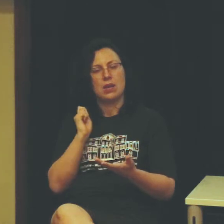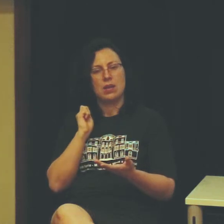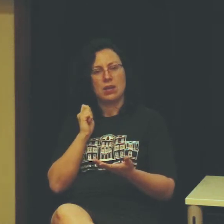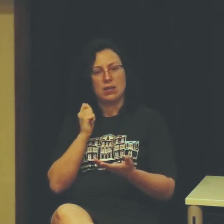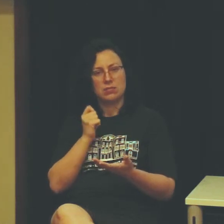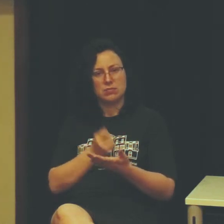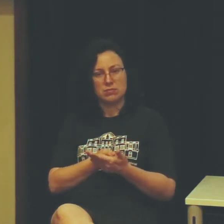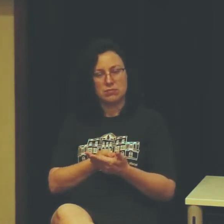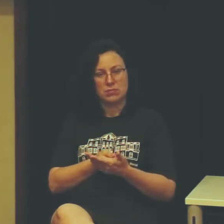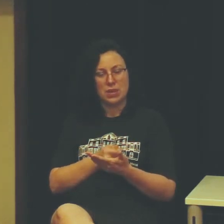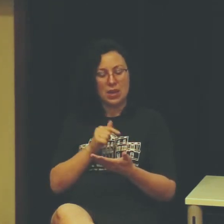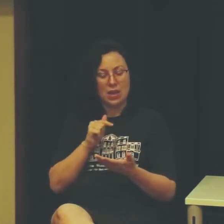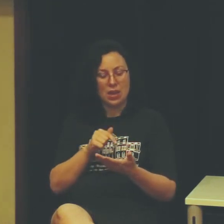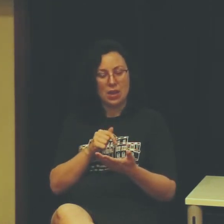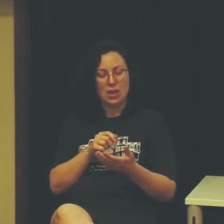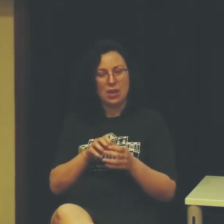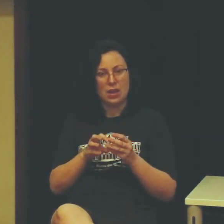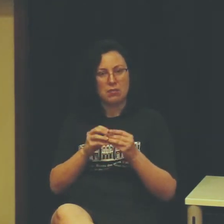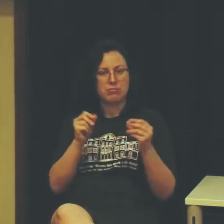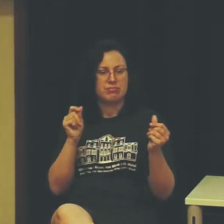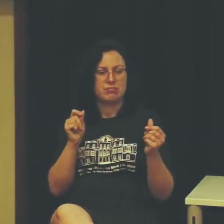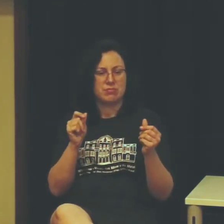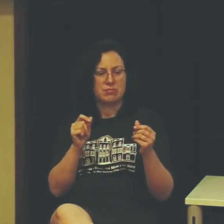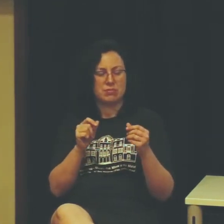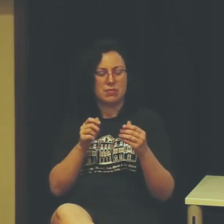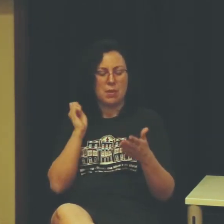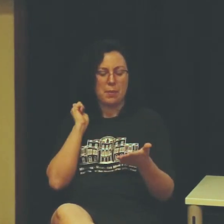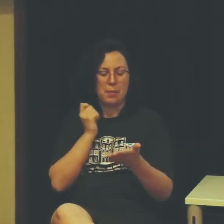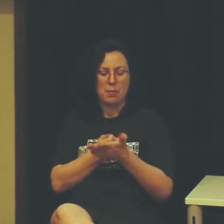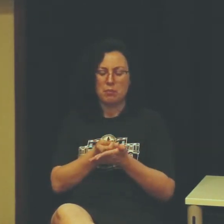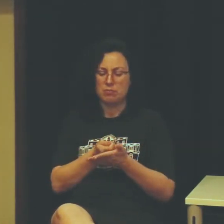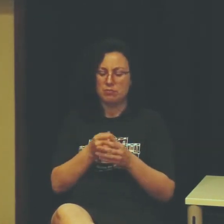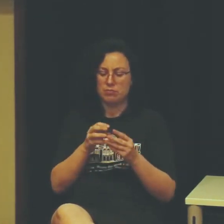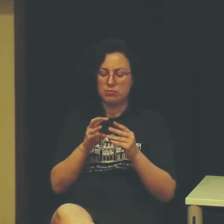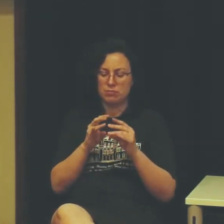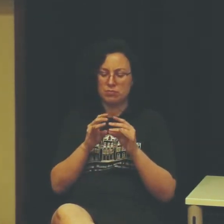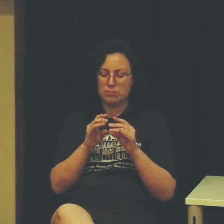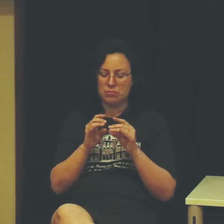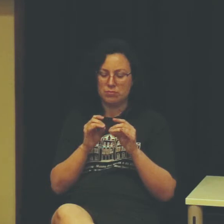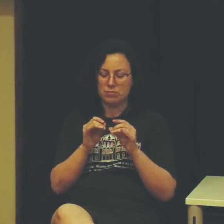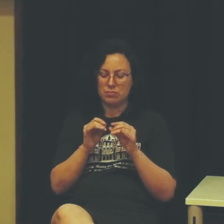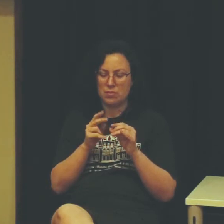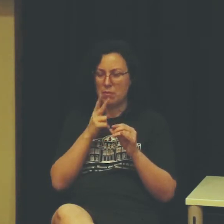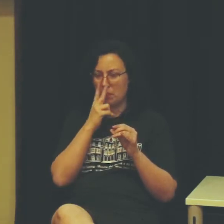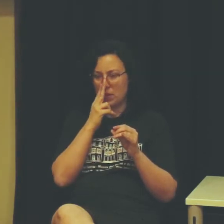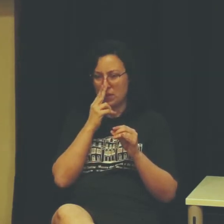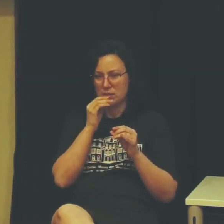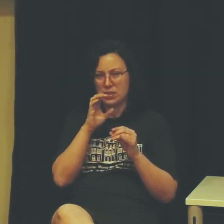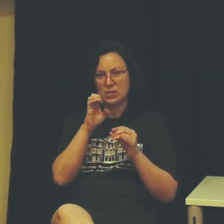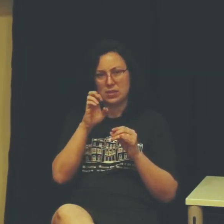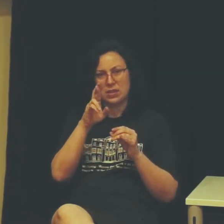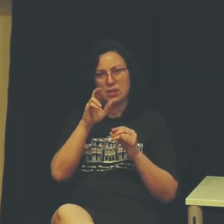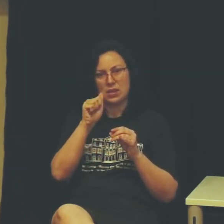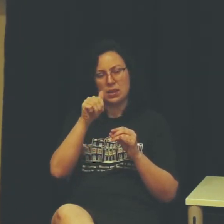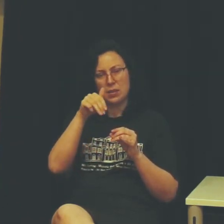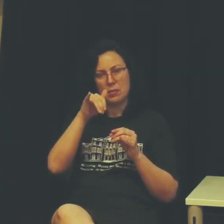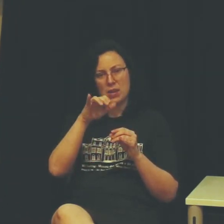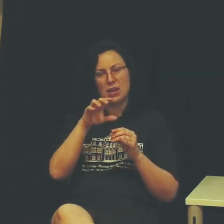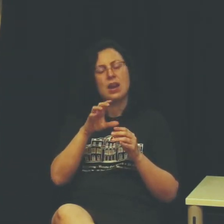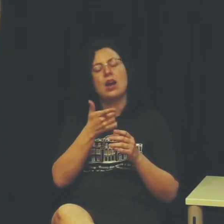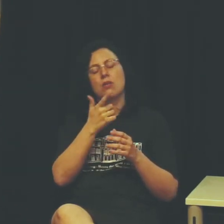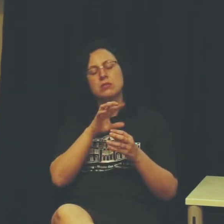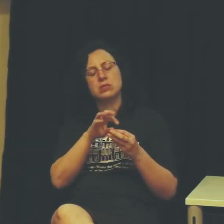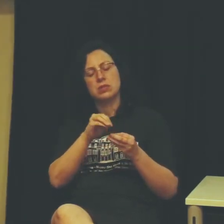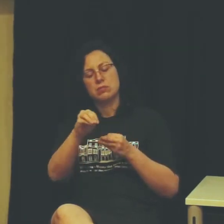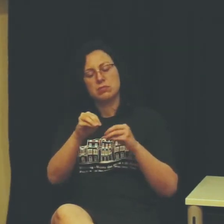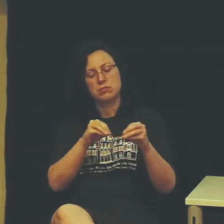Não. Essas pepitas eram quebradiças, né? Então ele dava uma marretada, esse negócio parecia uma cerâmica. Quebrava e eles conseguiam dividir os